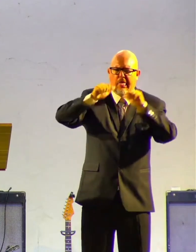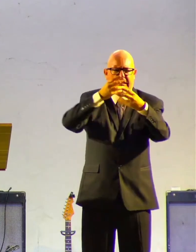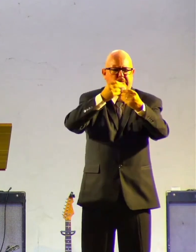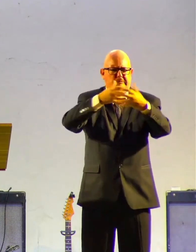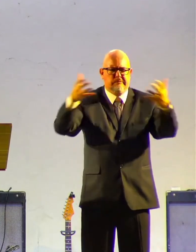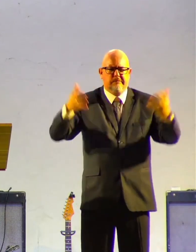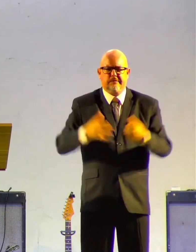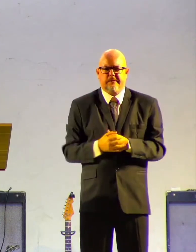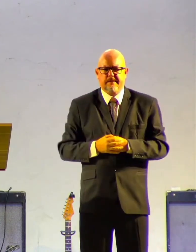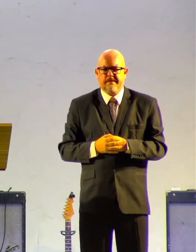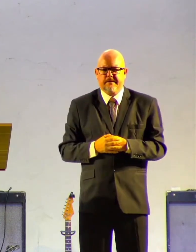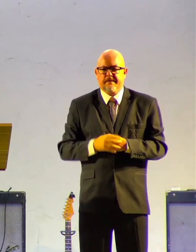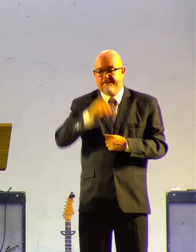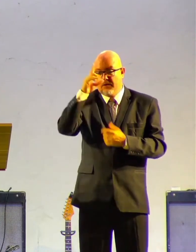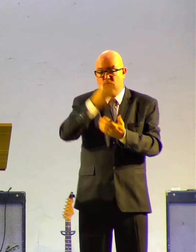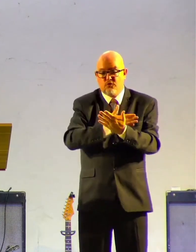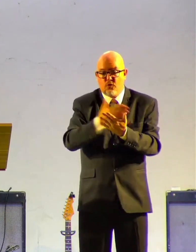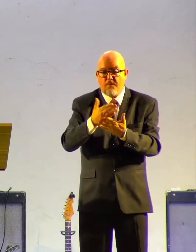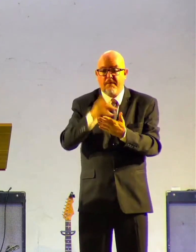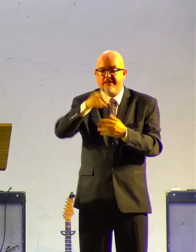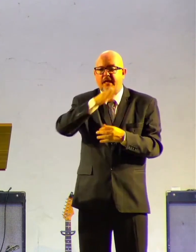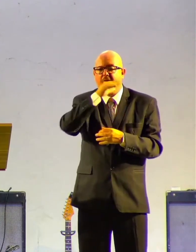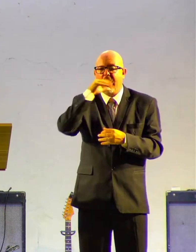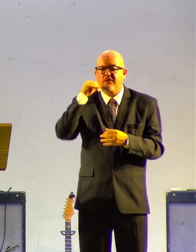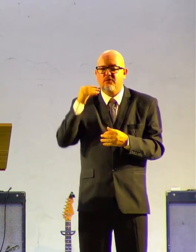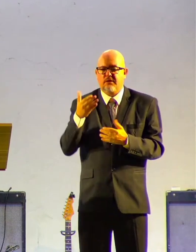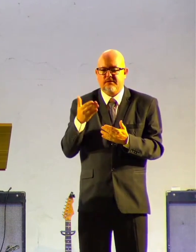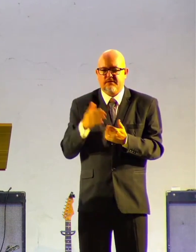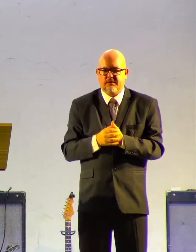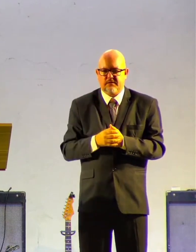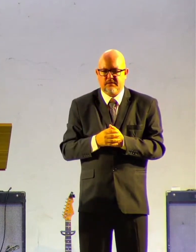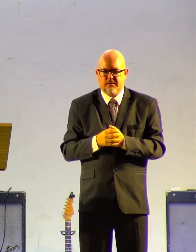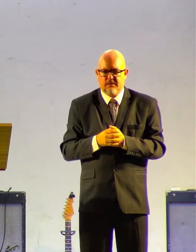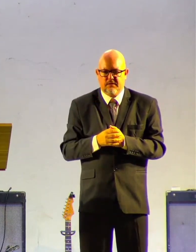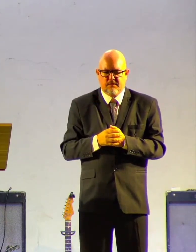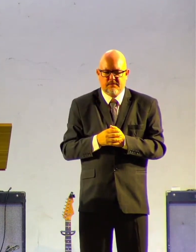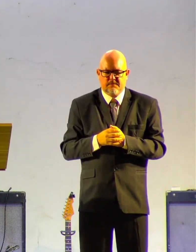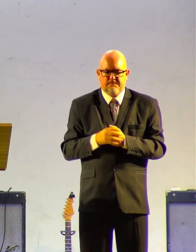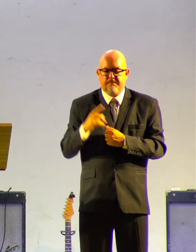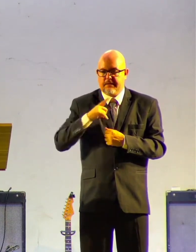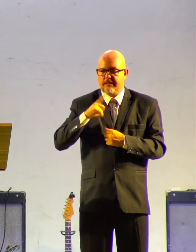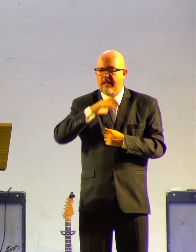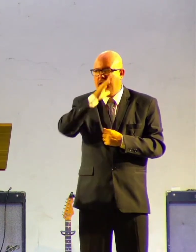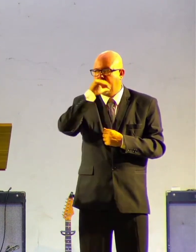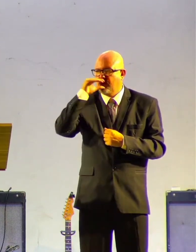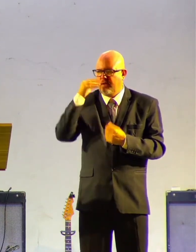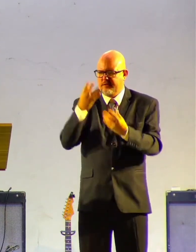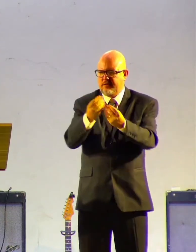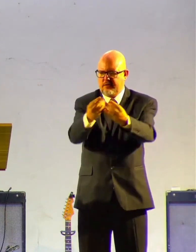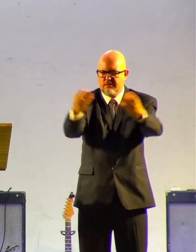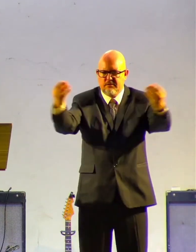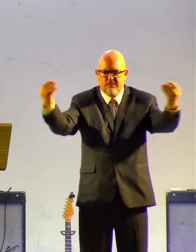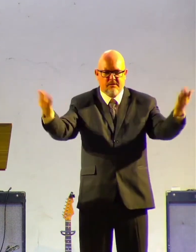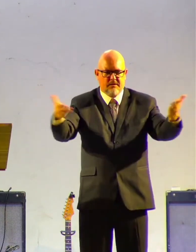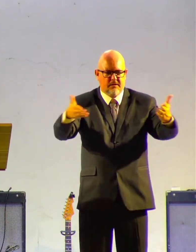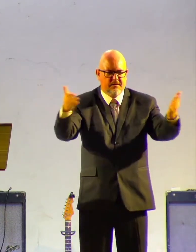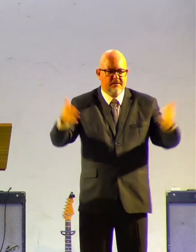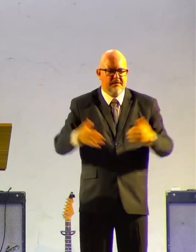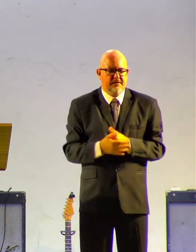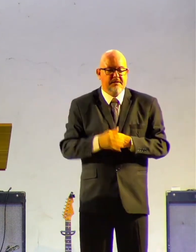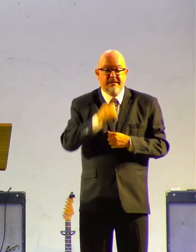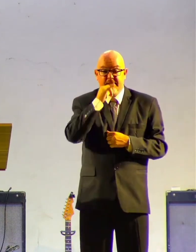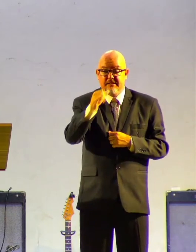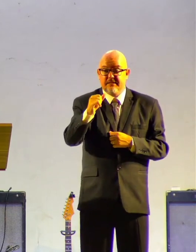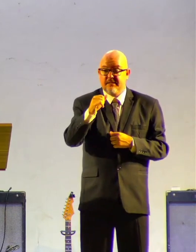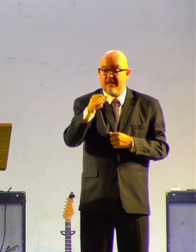E Deus começa um avivamento naquele país com um adolescente, e nós temos adolescentes aqui. Eu quero dizer para